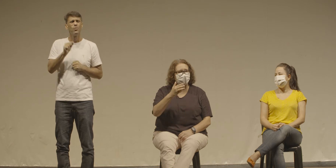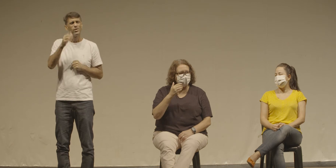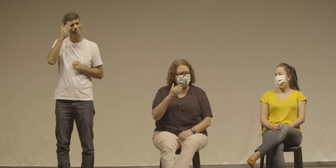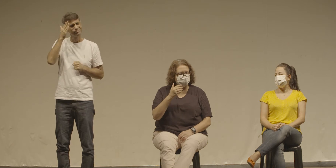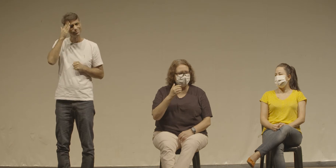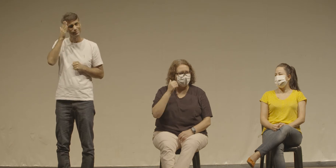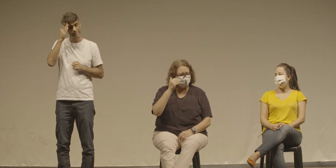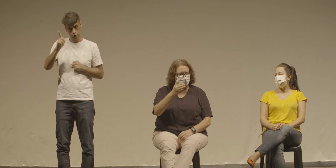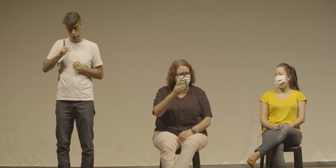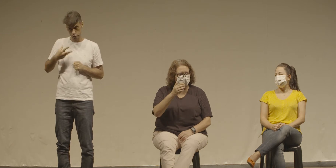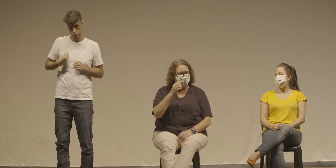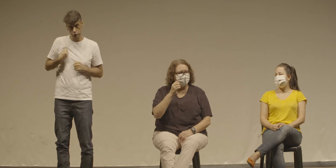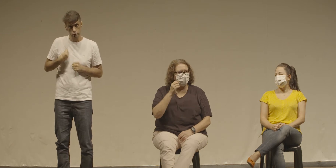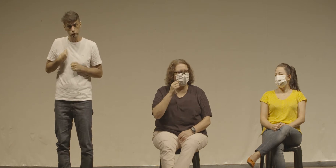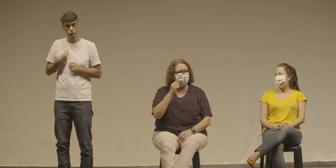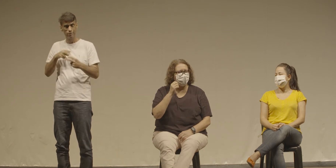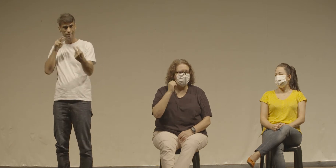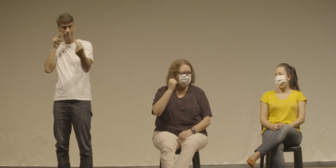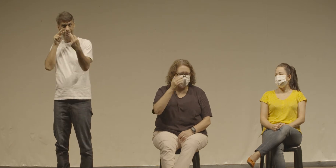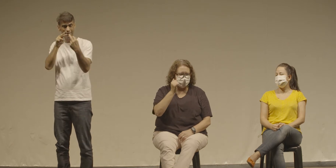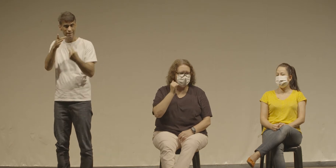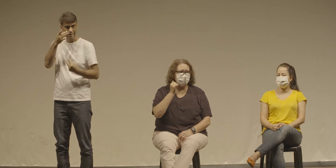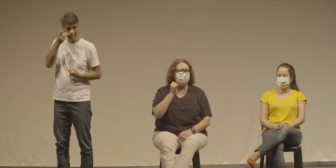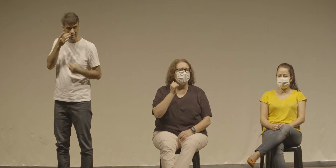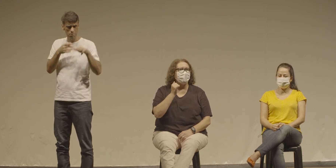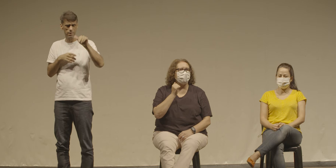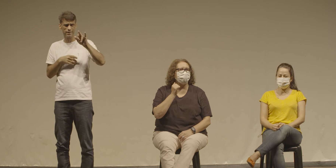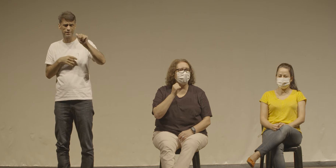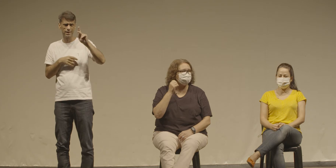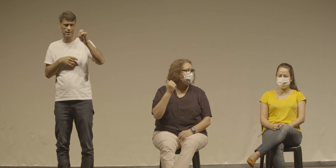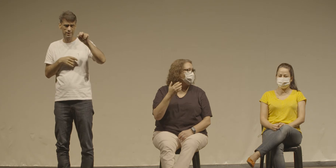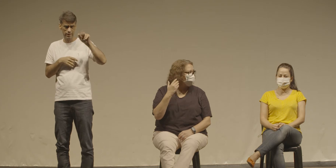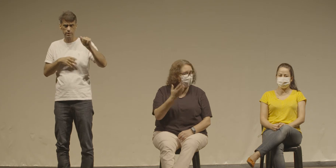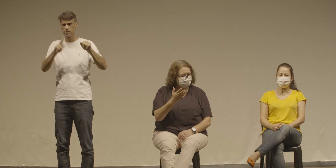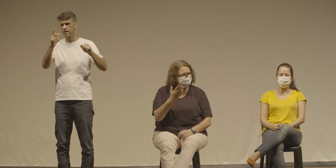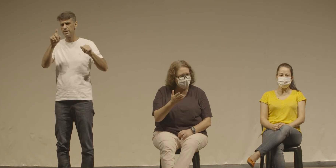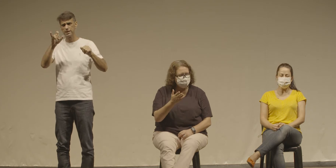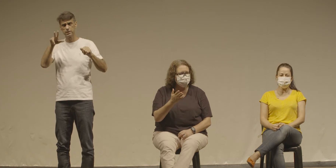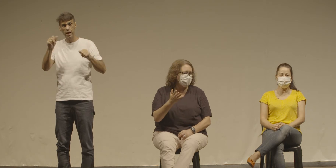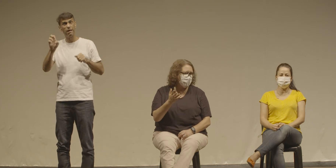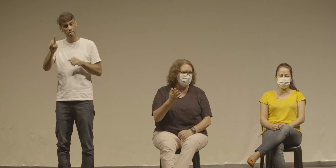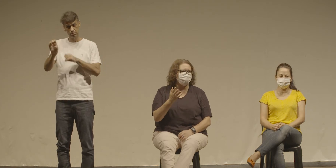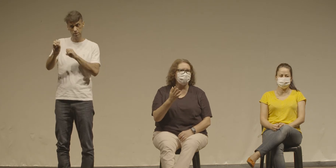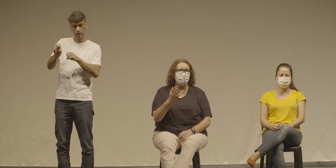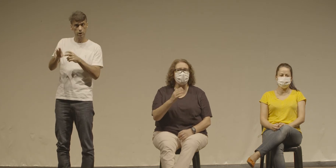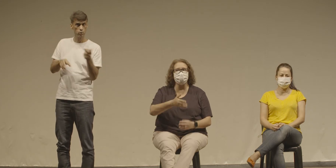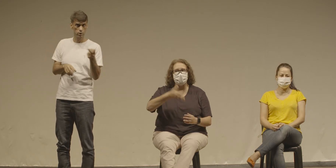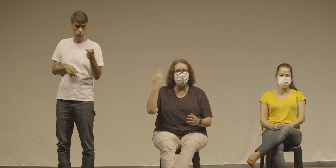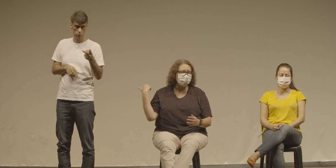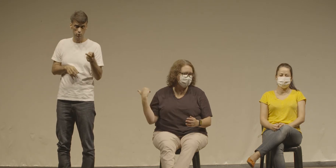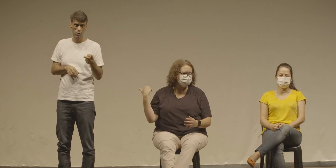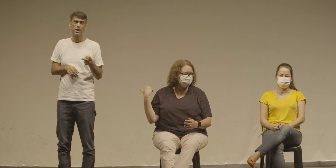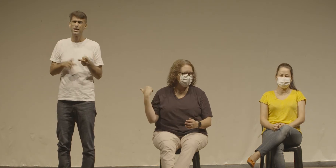gente estar ali, cara a cara, com a Maria Helena e a Heleninha, que foram as treinadoras dessas mulheres, né, e